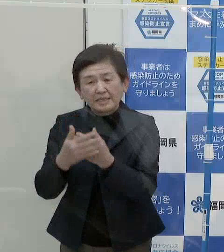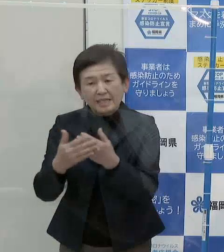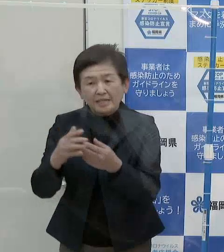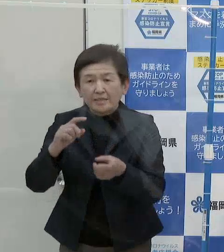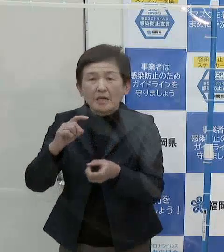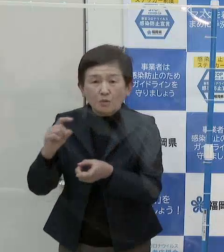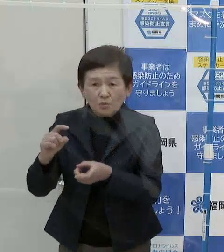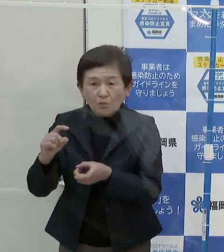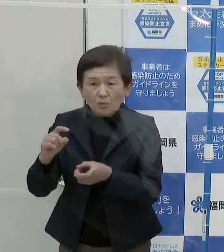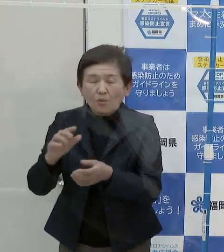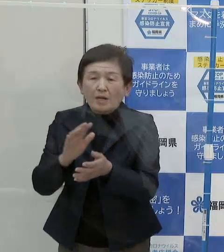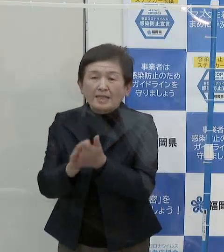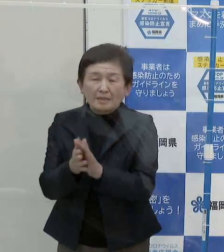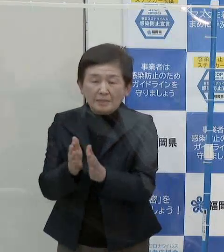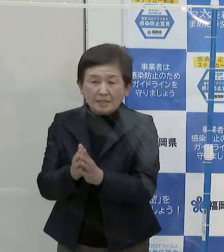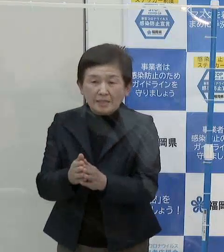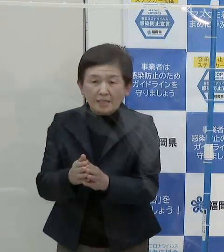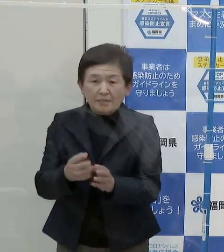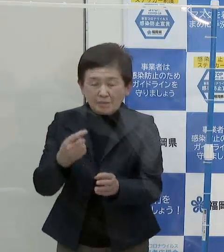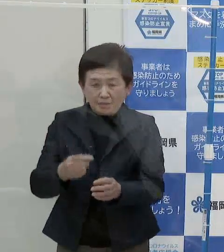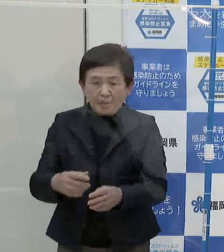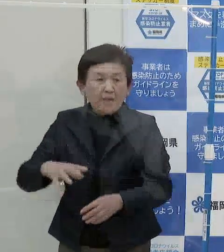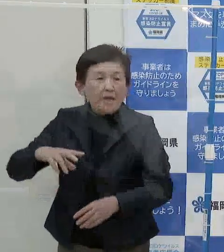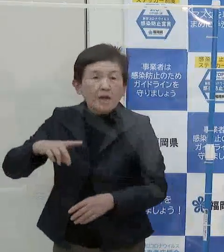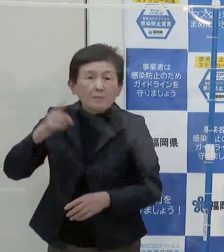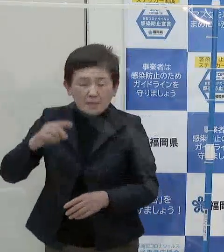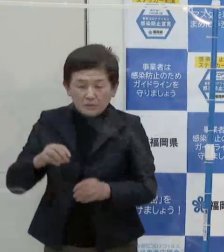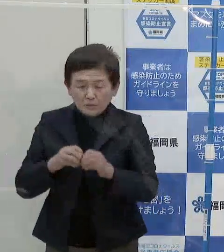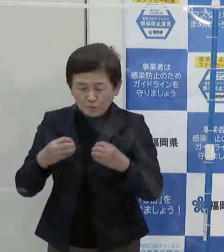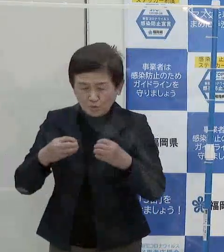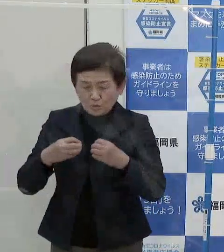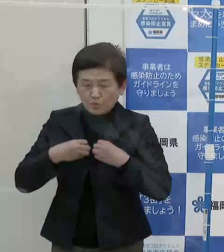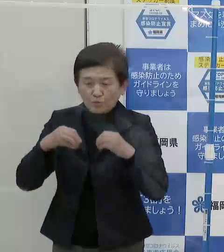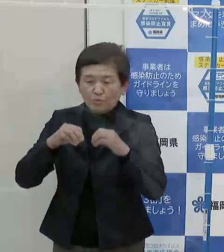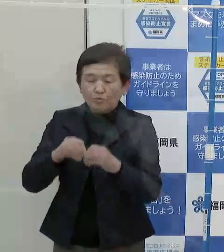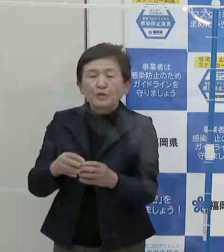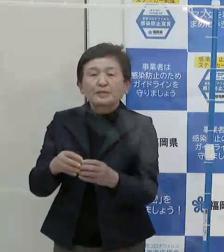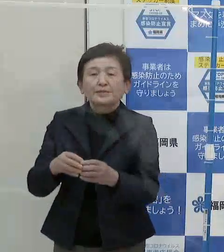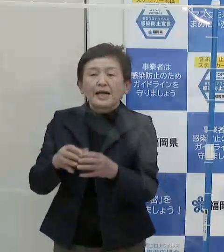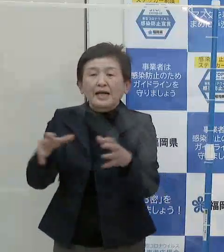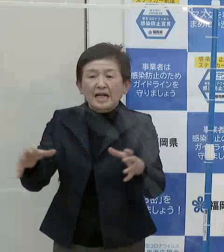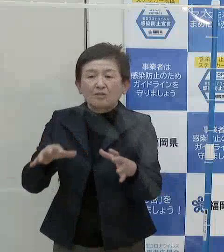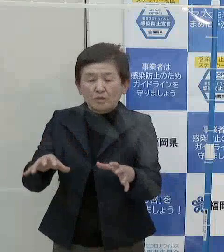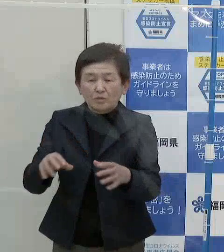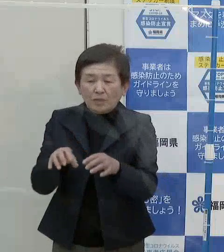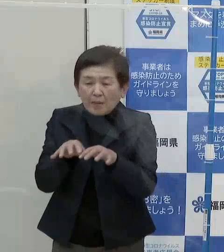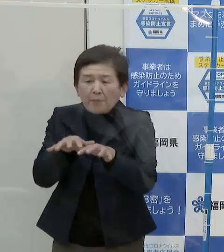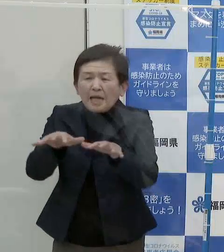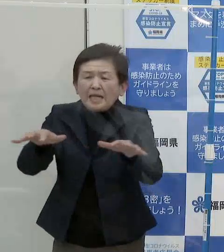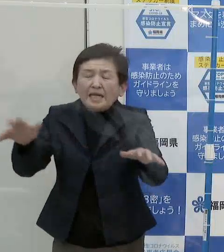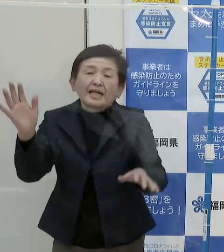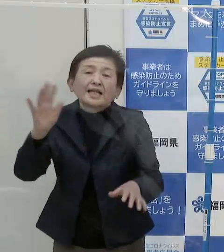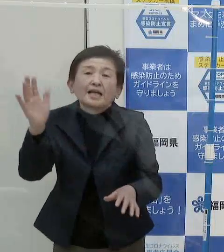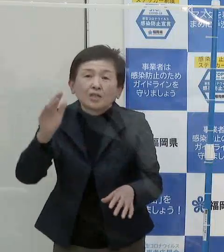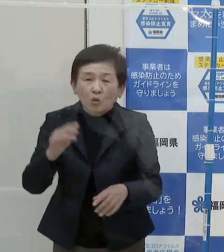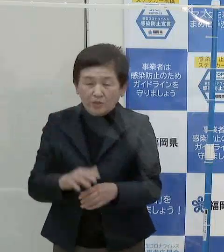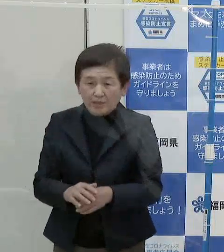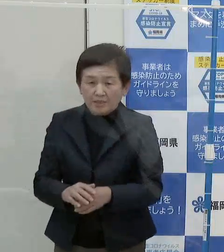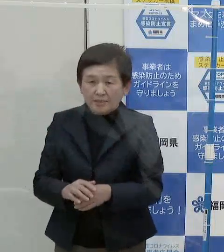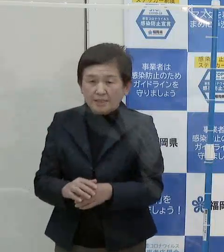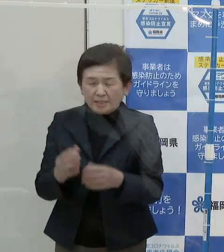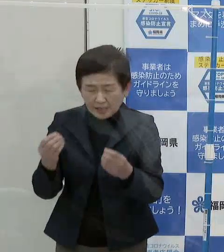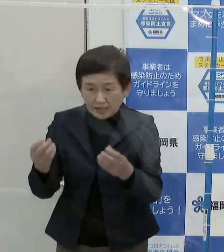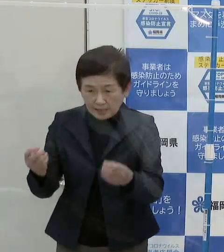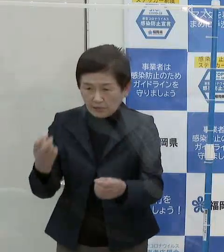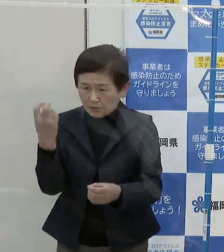を、 はい、まずクラスターが発生したところはそこから感染が広がらないようにしっかり、疫学